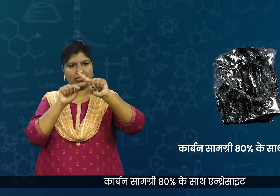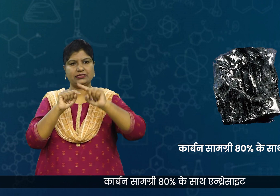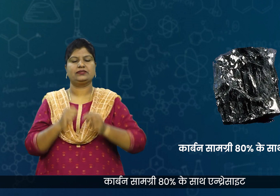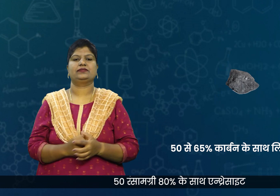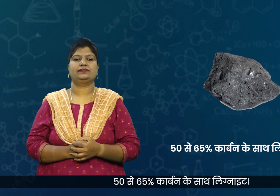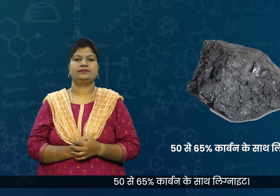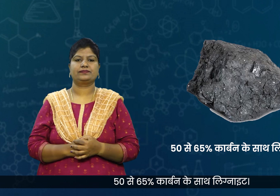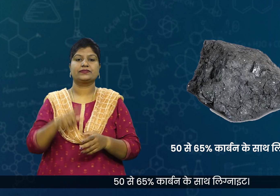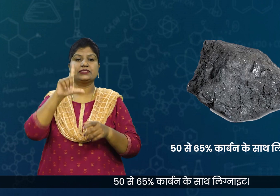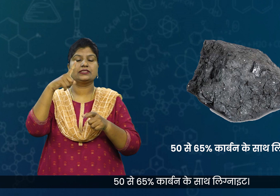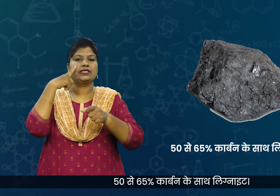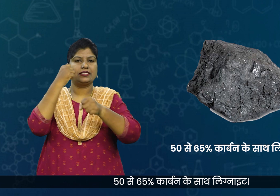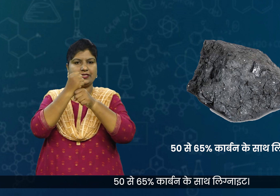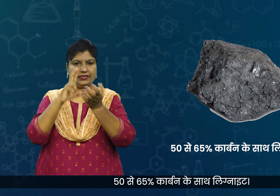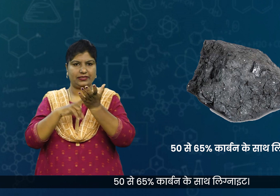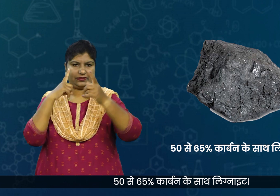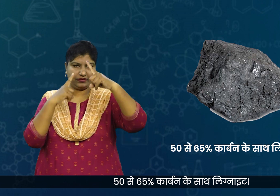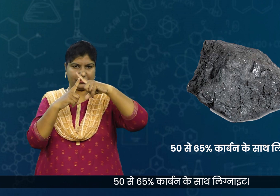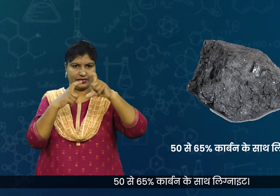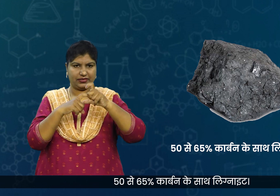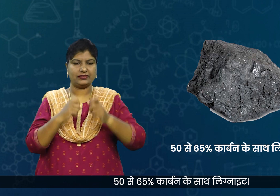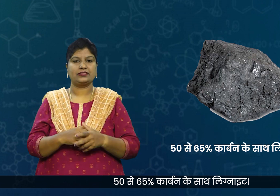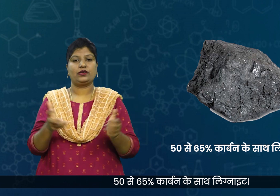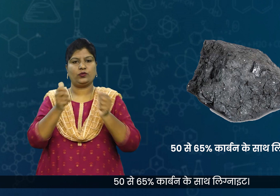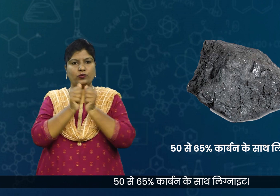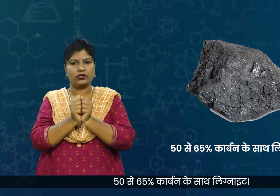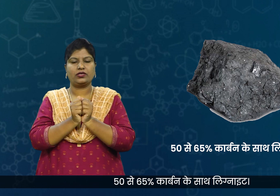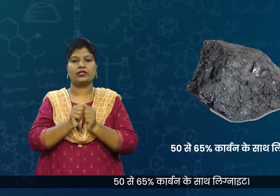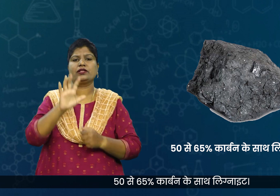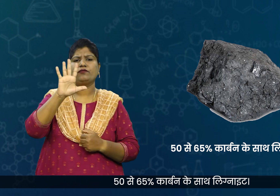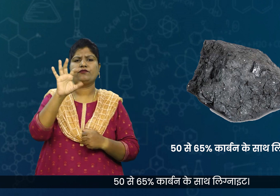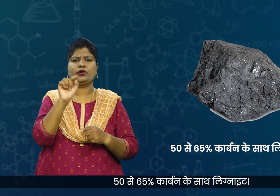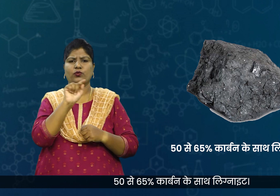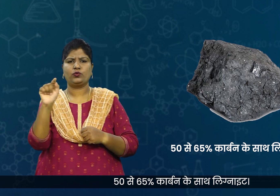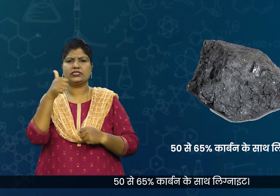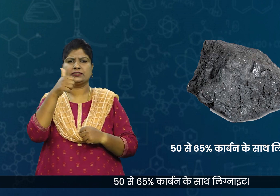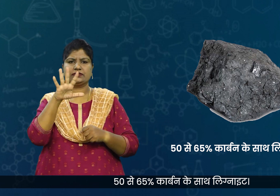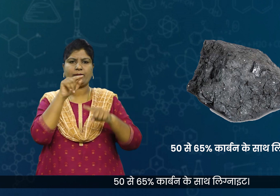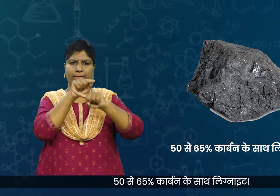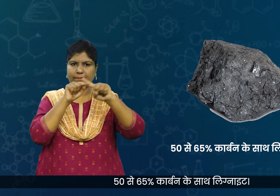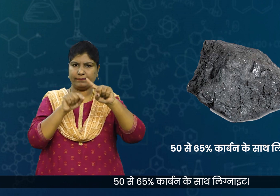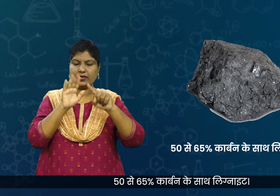दूसरा लिग्नाइट, जिसमें कार्बन की मात्रा 50 से 65% होती है।